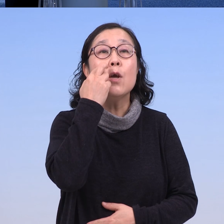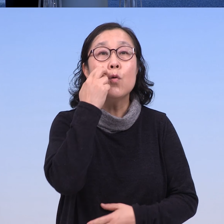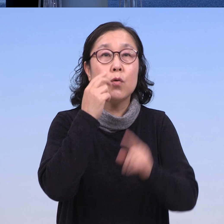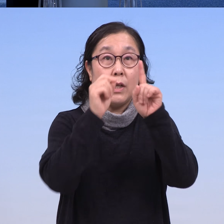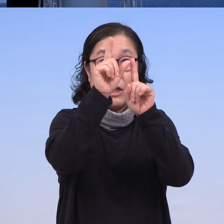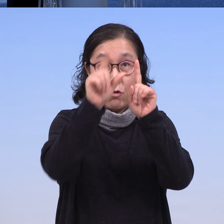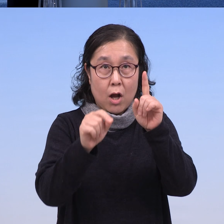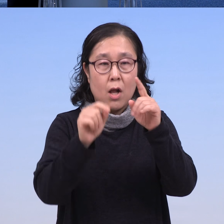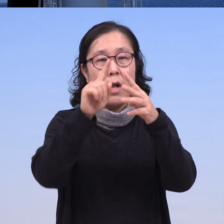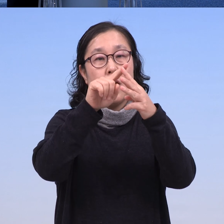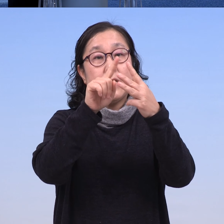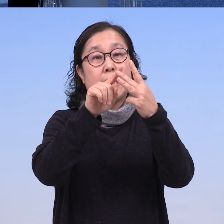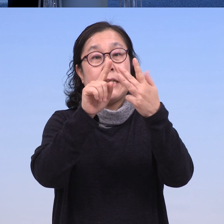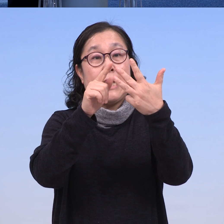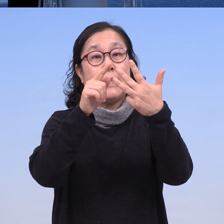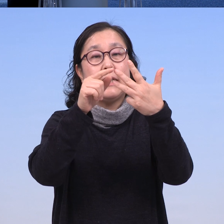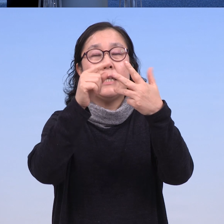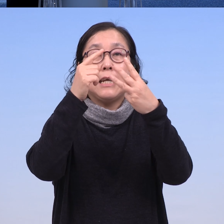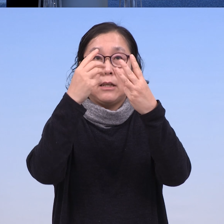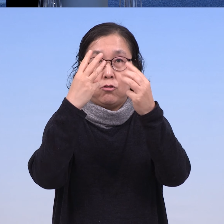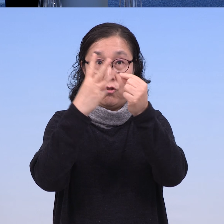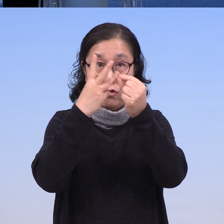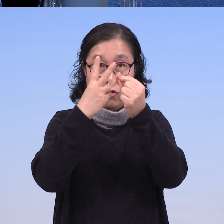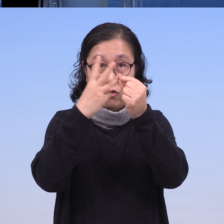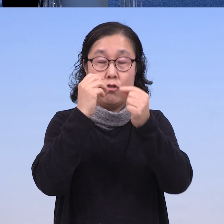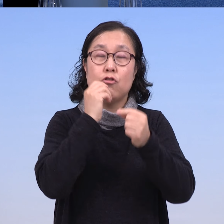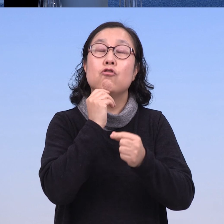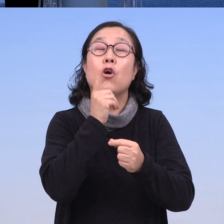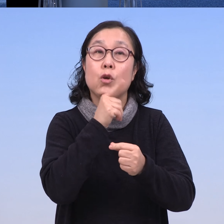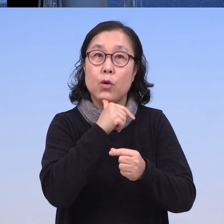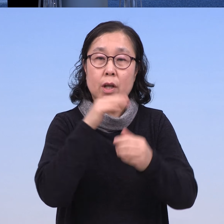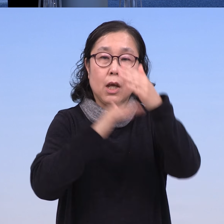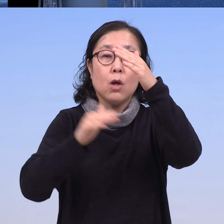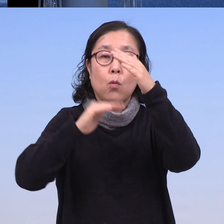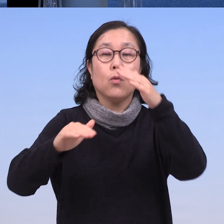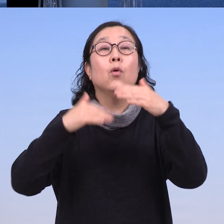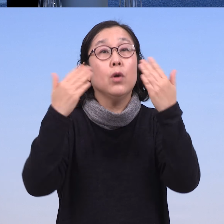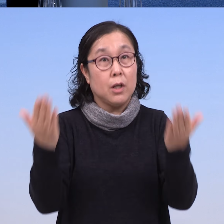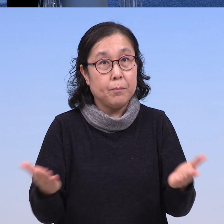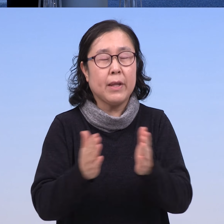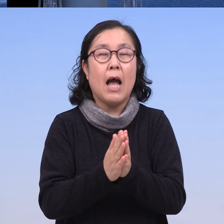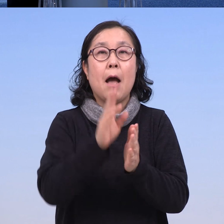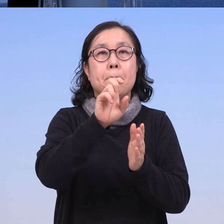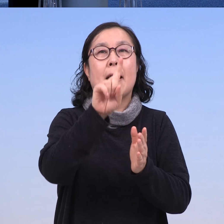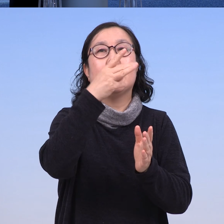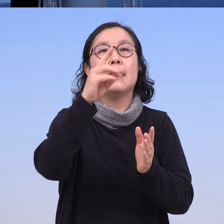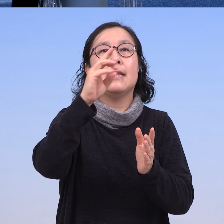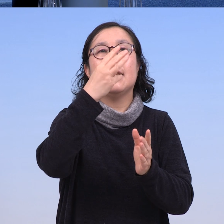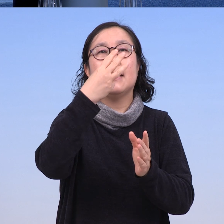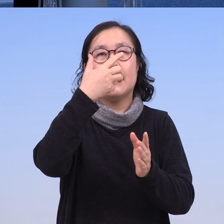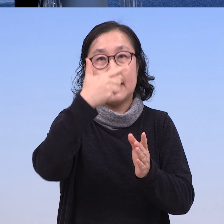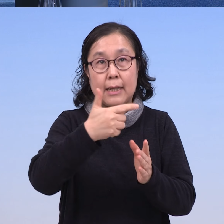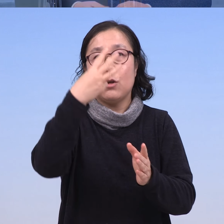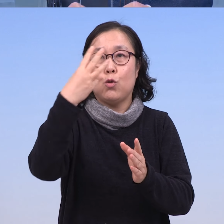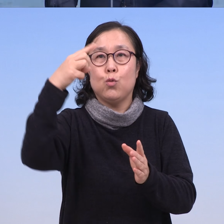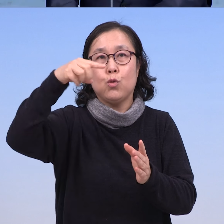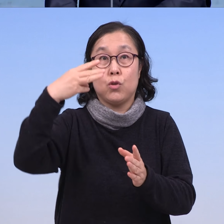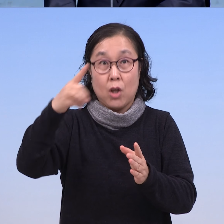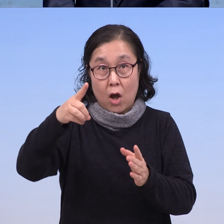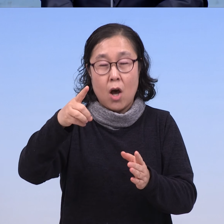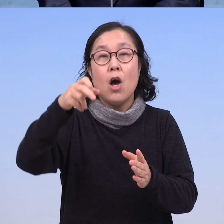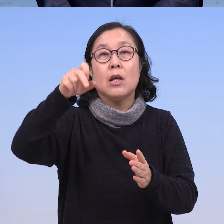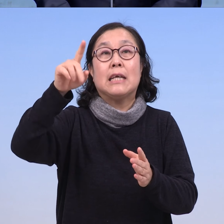미국은 1월 셋째 주 월요일이 공휴일인데요. 이 공식 명칭이 마틴 루터 킹 데이입니다.